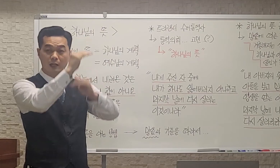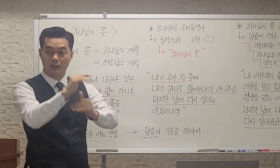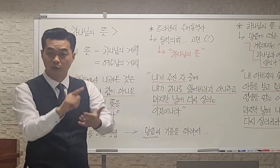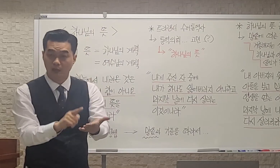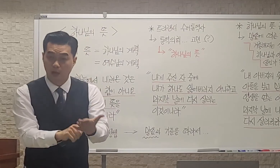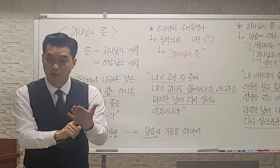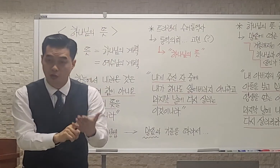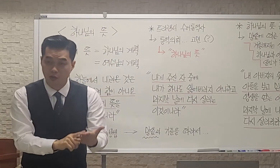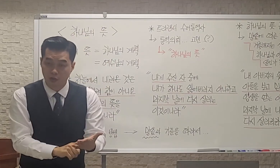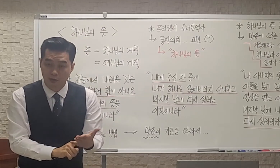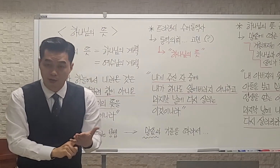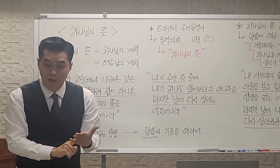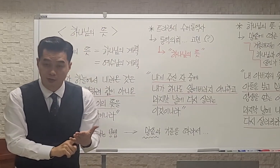가운데 나오죠.